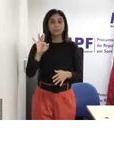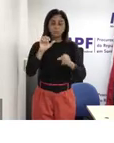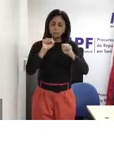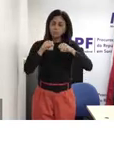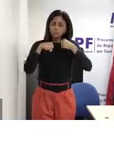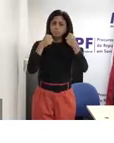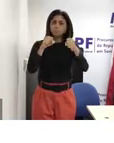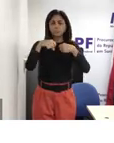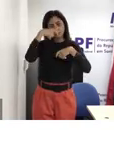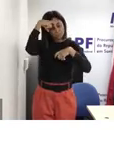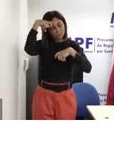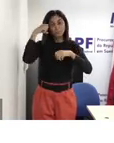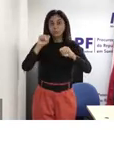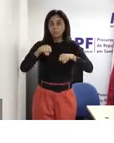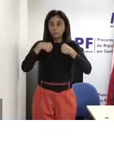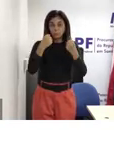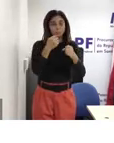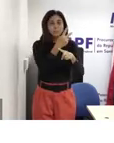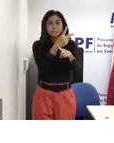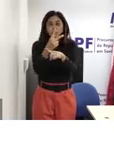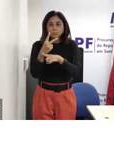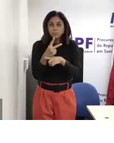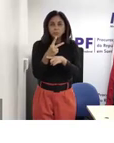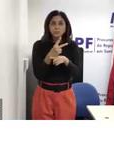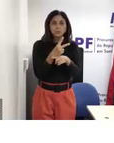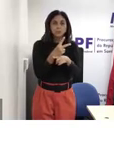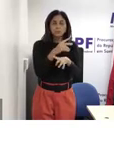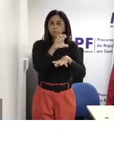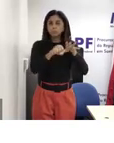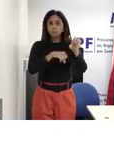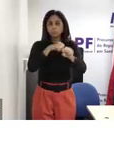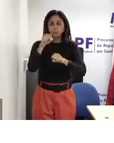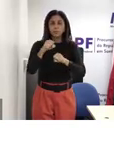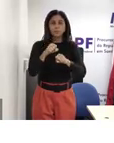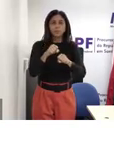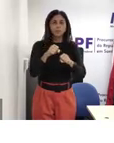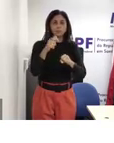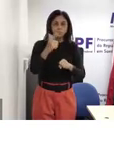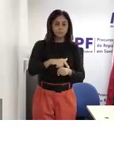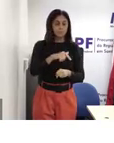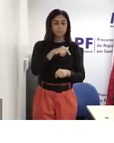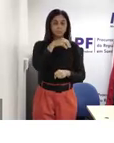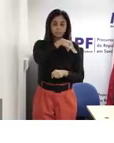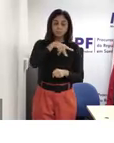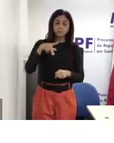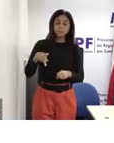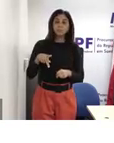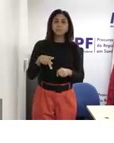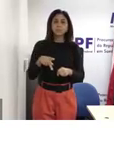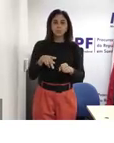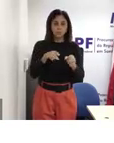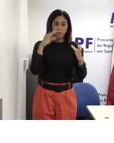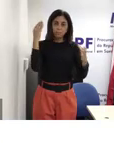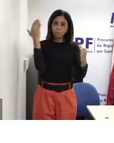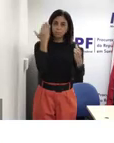apurar esses casos trazer esses casos e o Ministério Público processa essas pessoas para que elas sejam devidamente punidas no